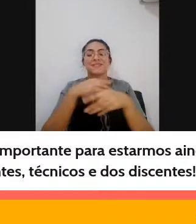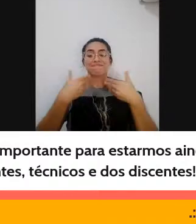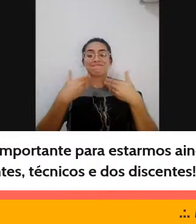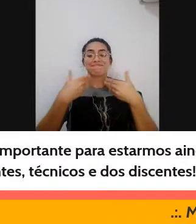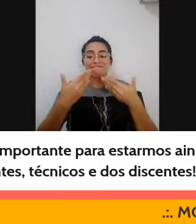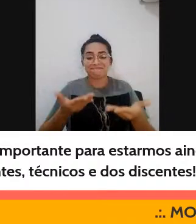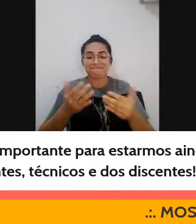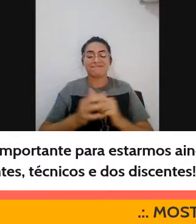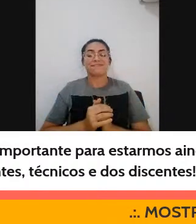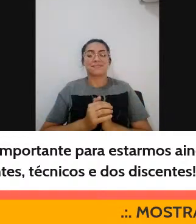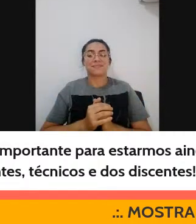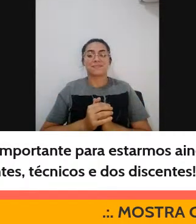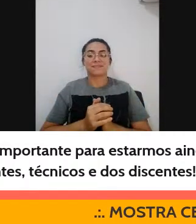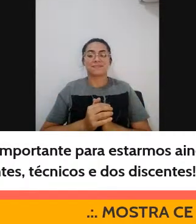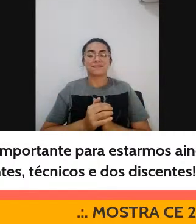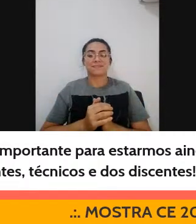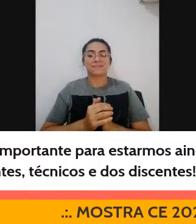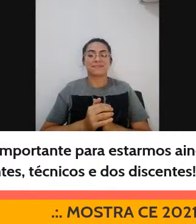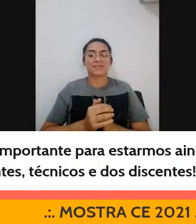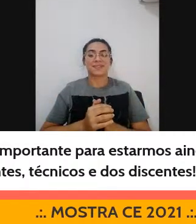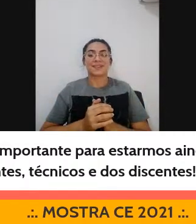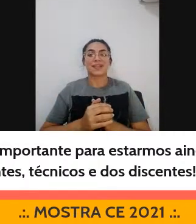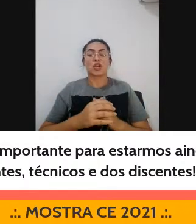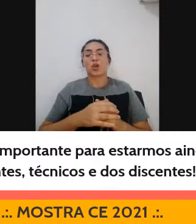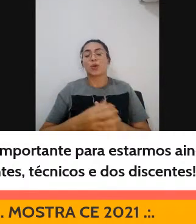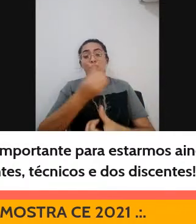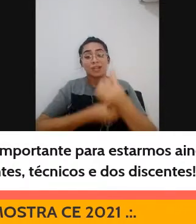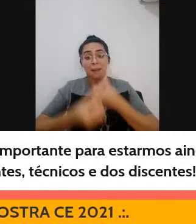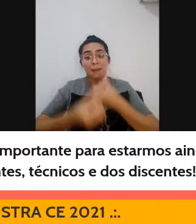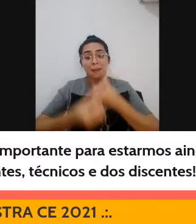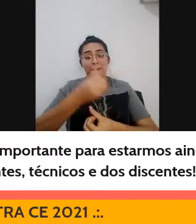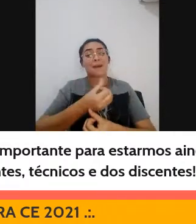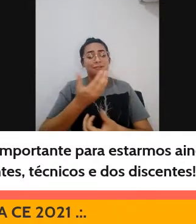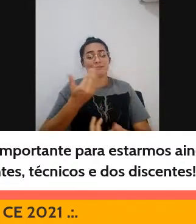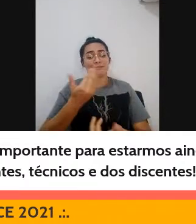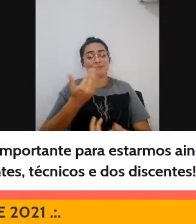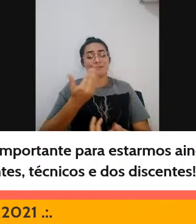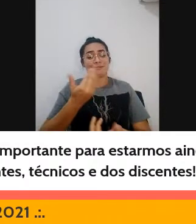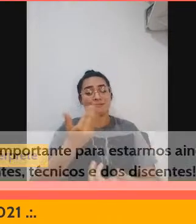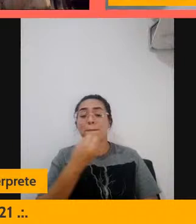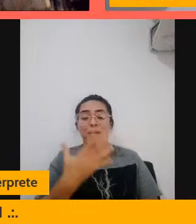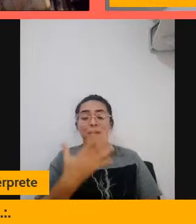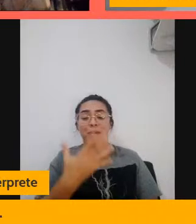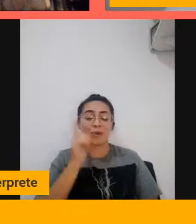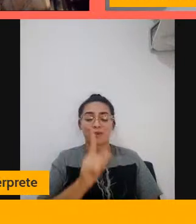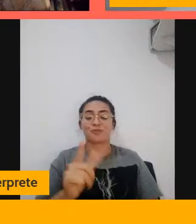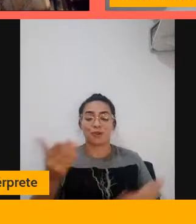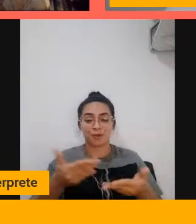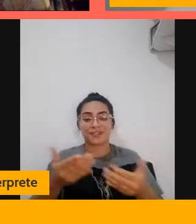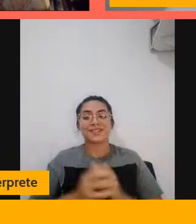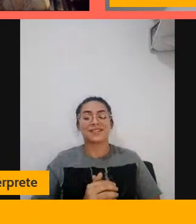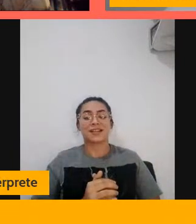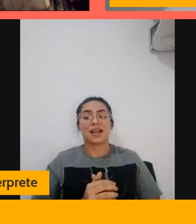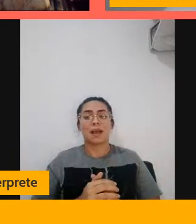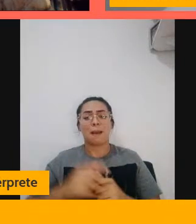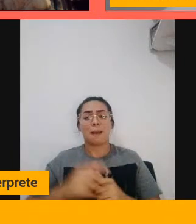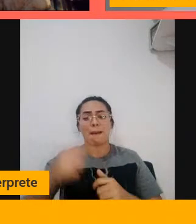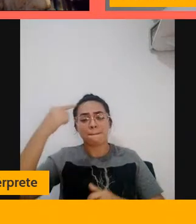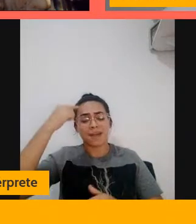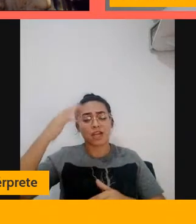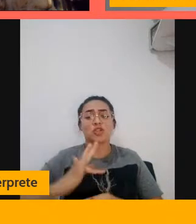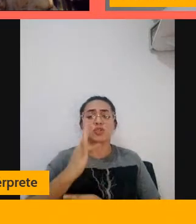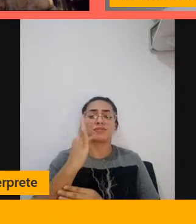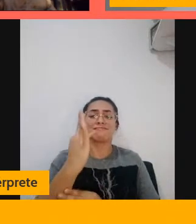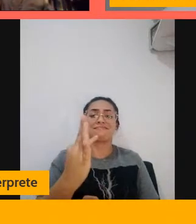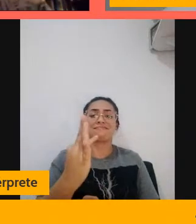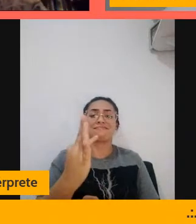esses intérpretes no semestre passado, e que bom que a gente conseguiu isso também. E penso mais além, né? Penso, né, quando falo